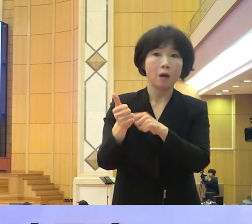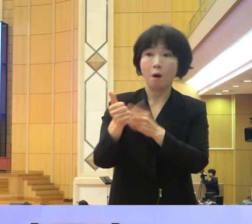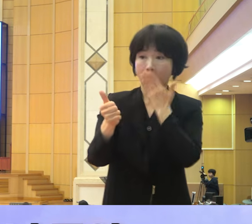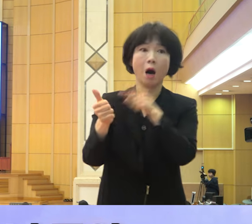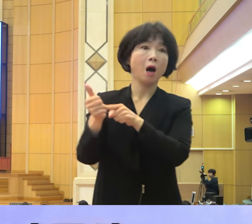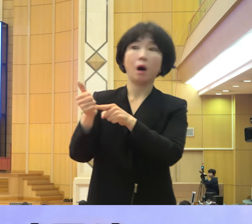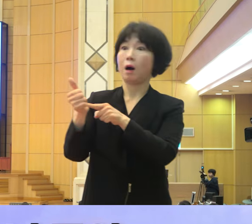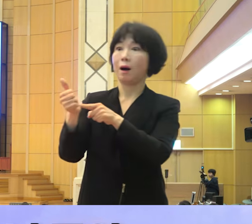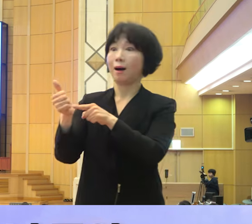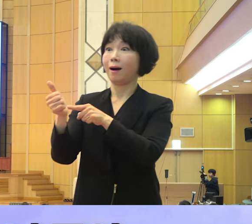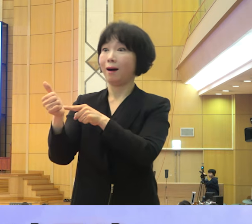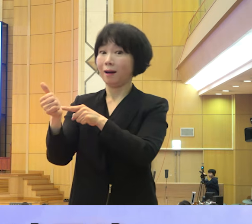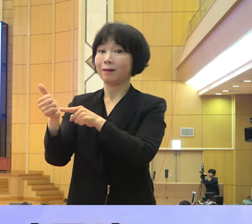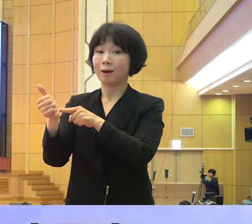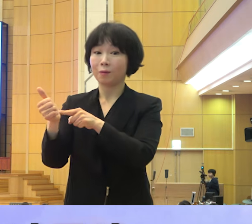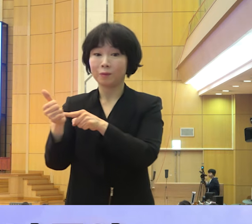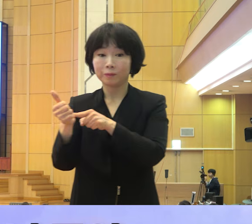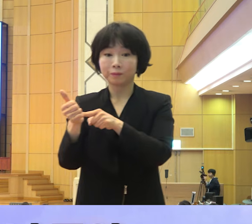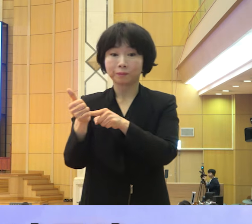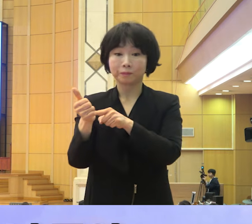처가댁, 소위 외조부님,